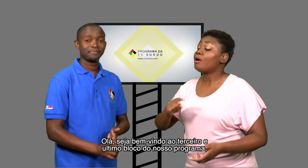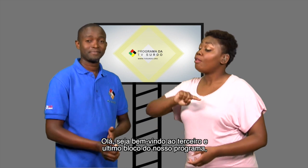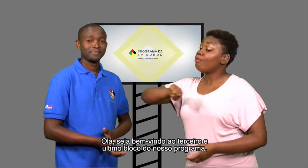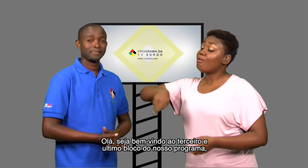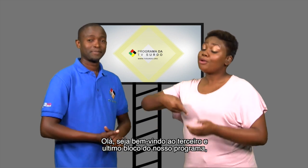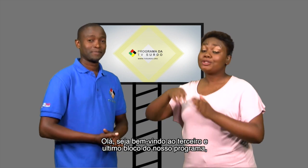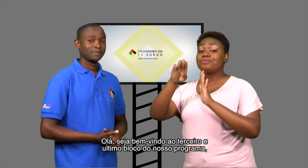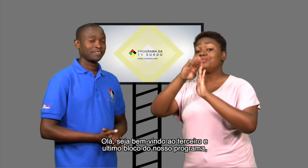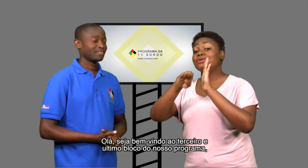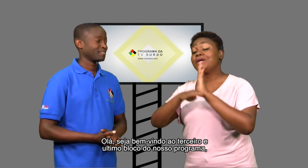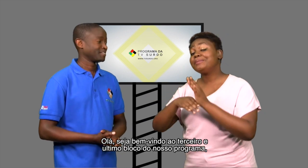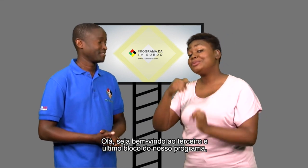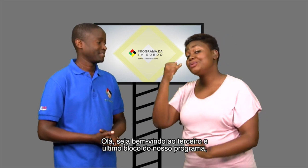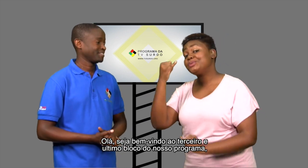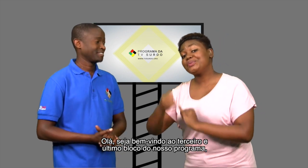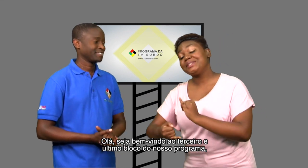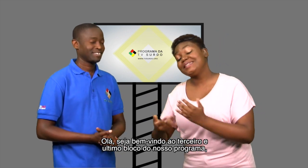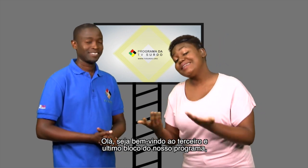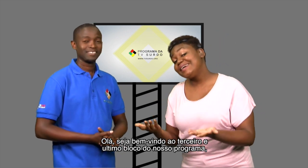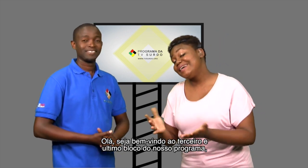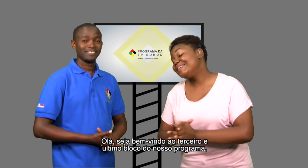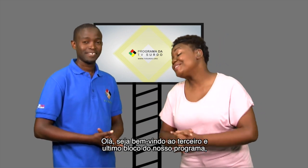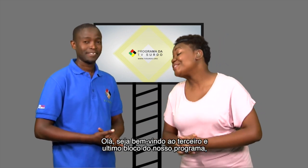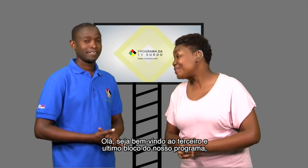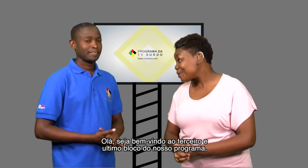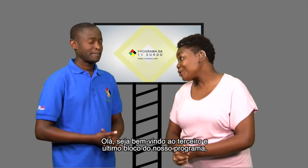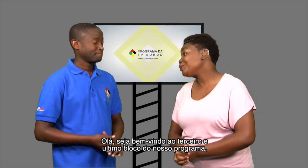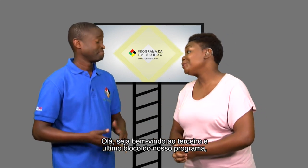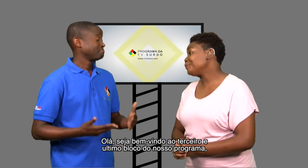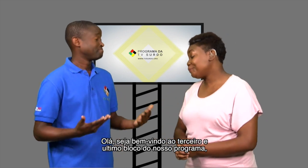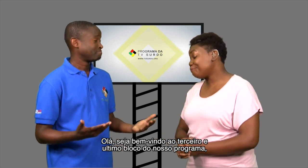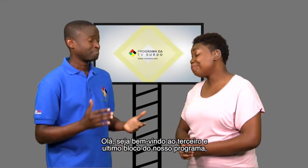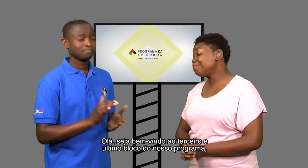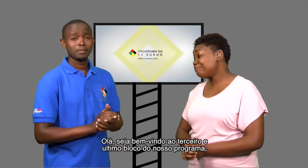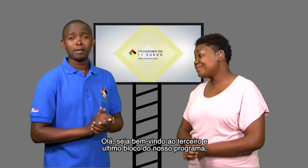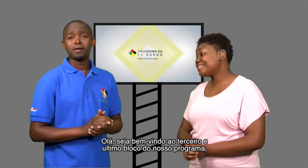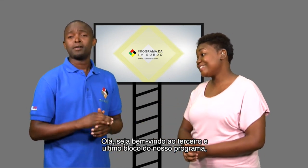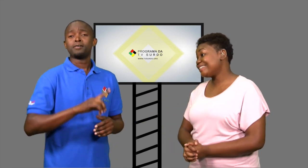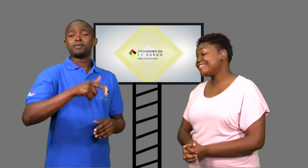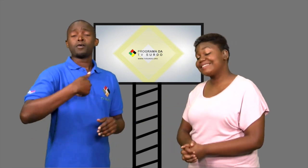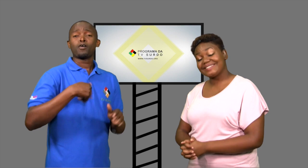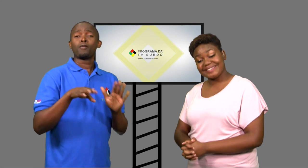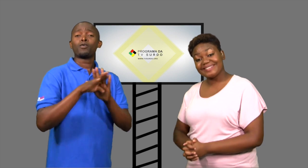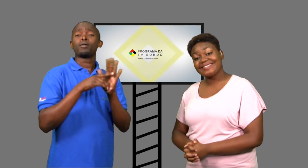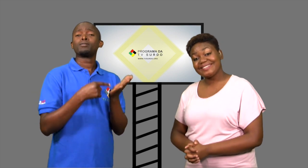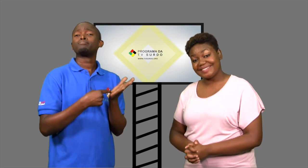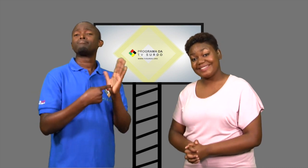Olá, seja bem-vindo ao terceiro e último bloco do nosso programa.